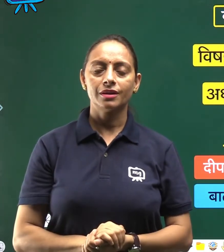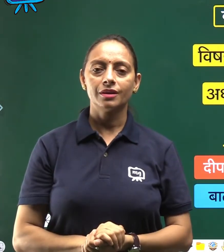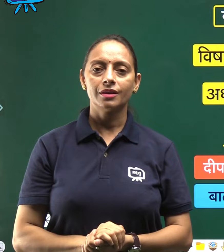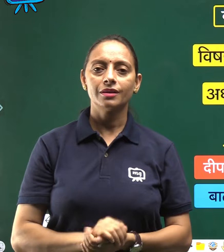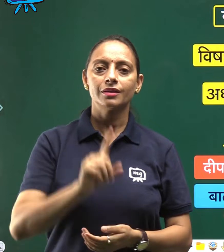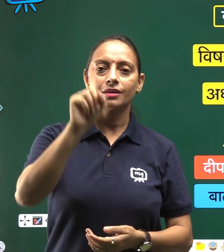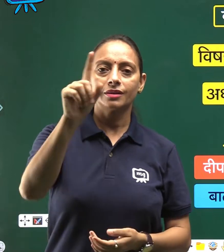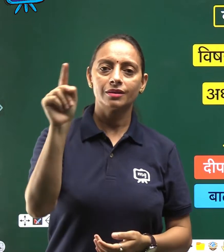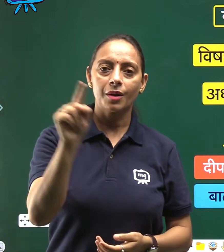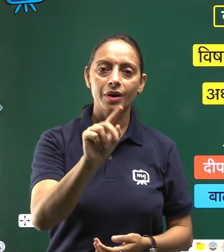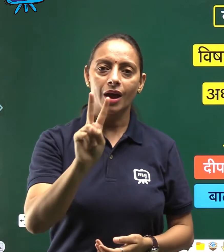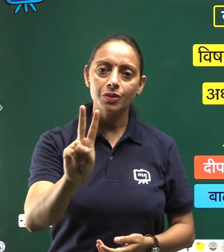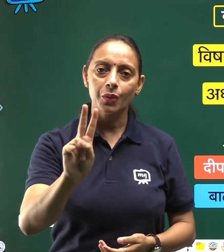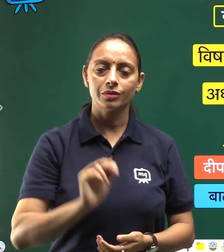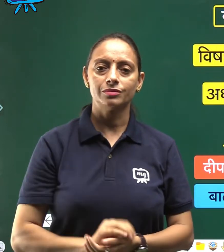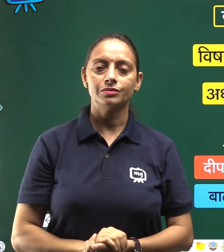भिन्न।